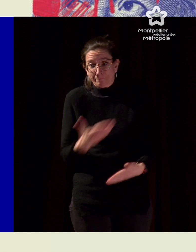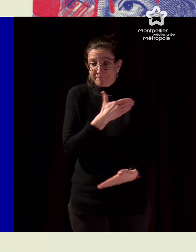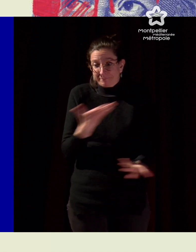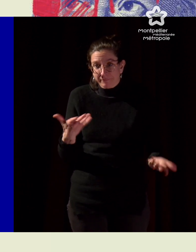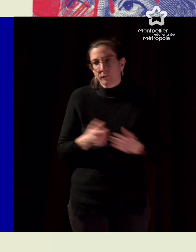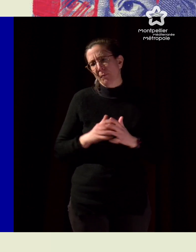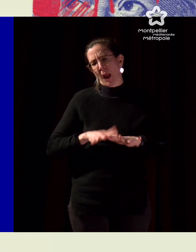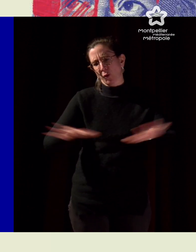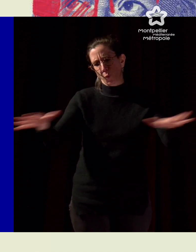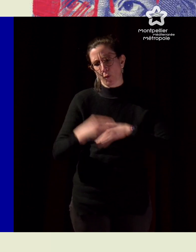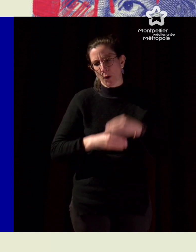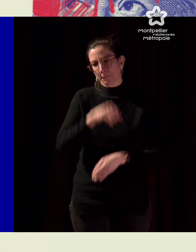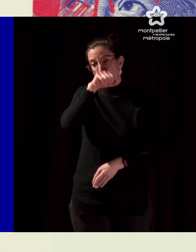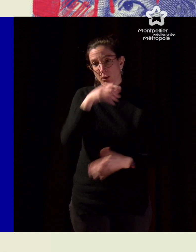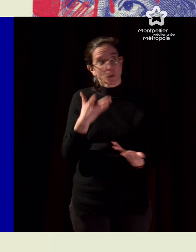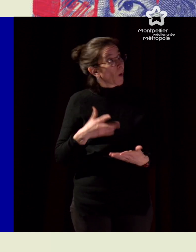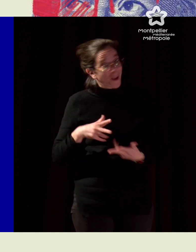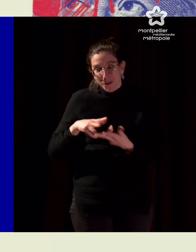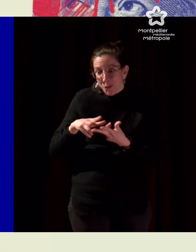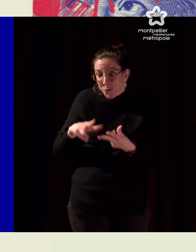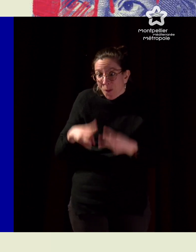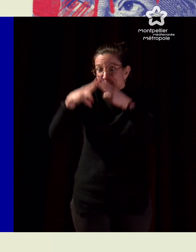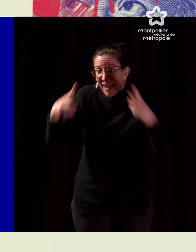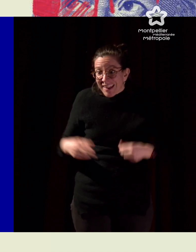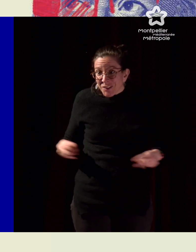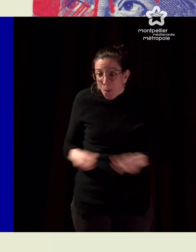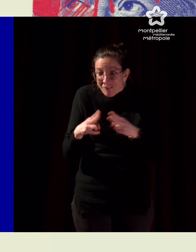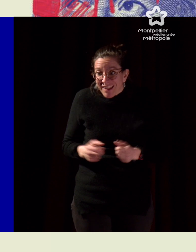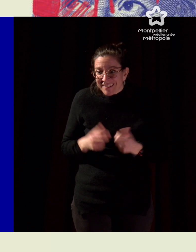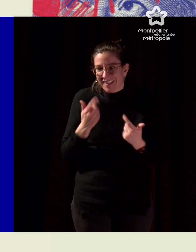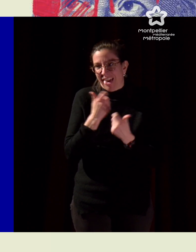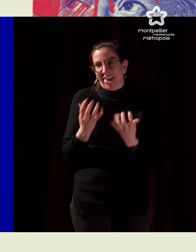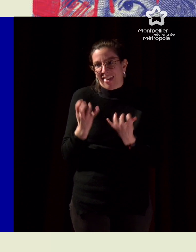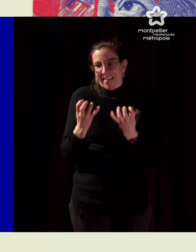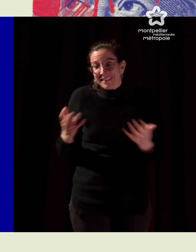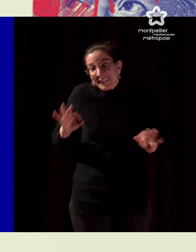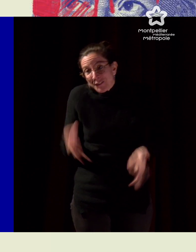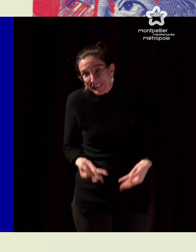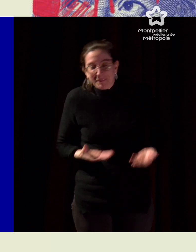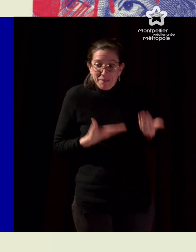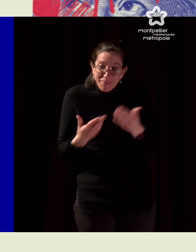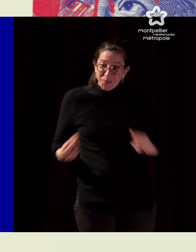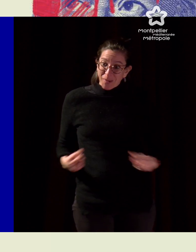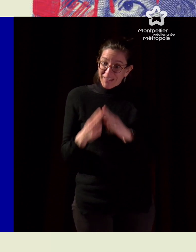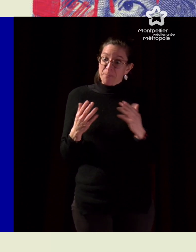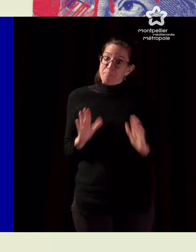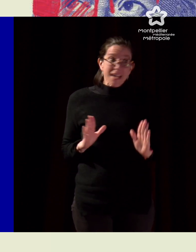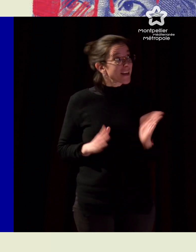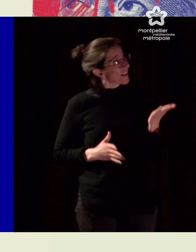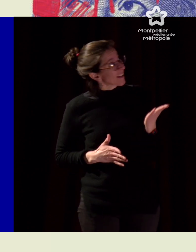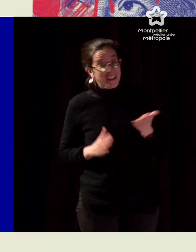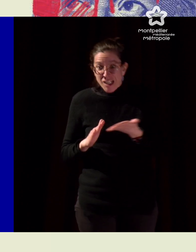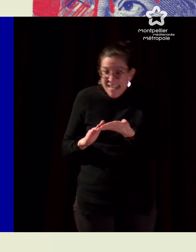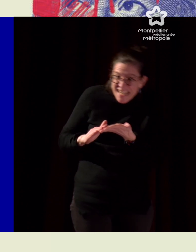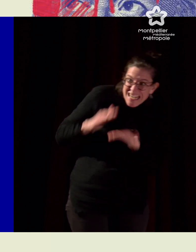dans le monde entier, c'est des tours Eiffel. Donc, on a amené des tours Eiffel, mais des tours Eiffel, des grandes